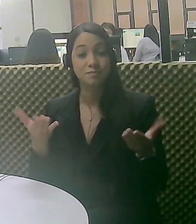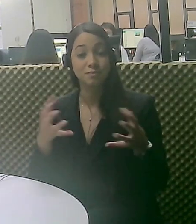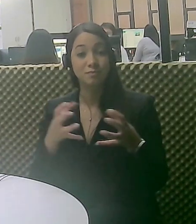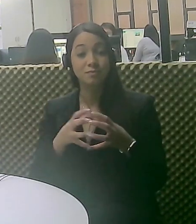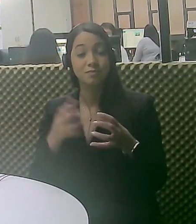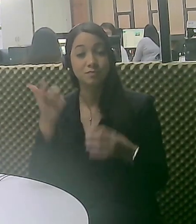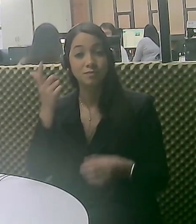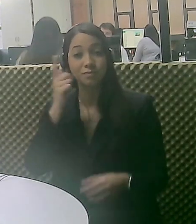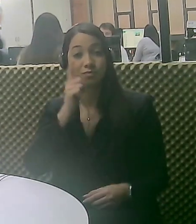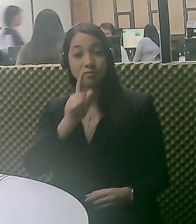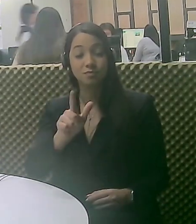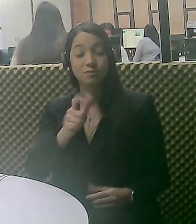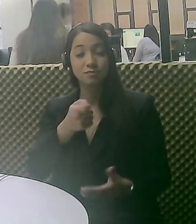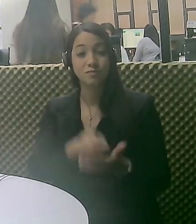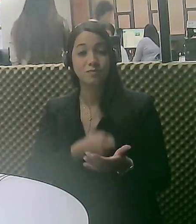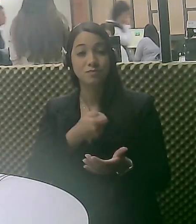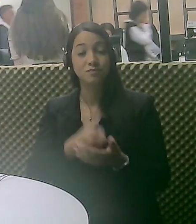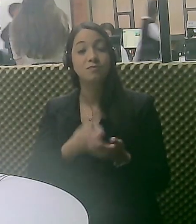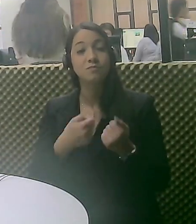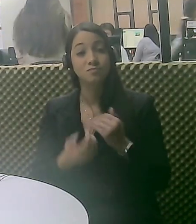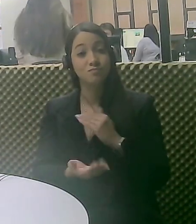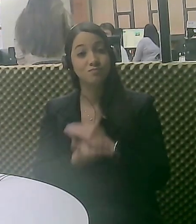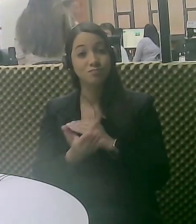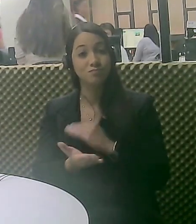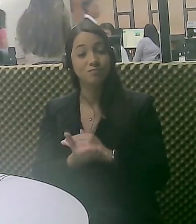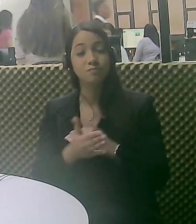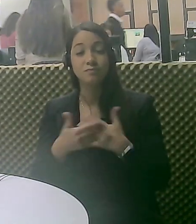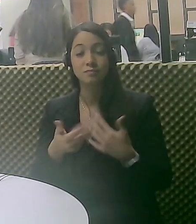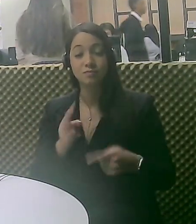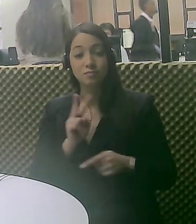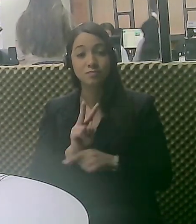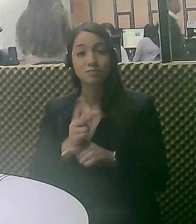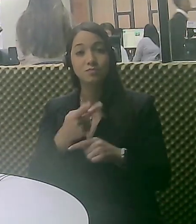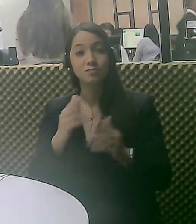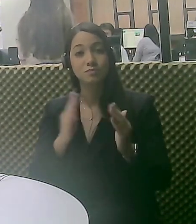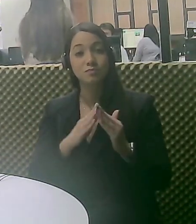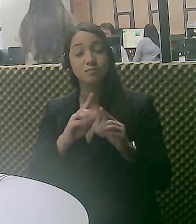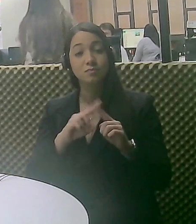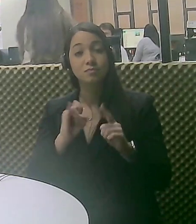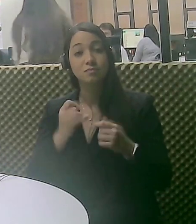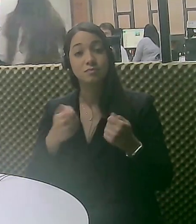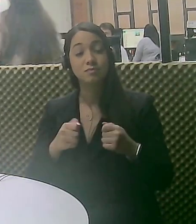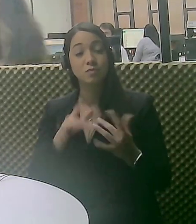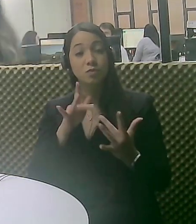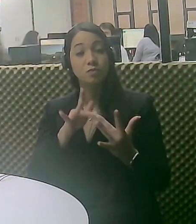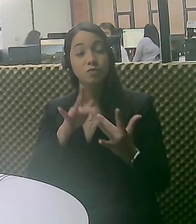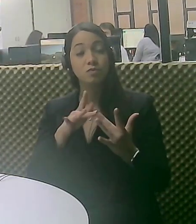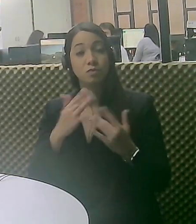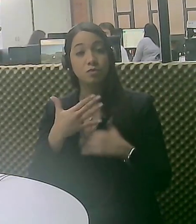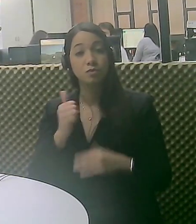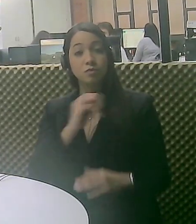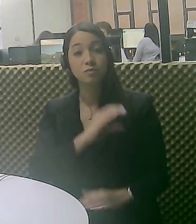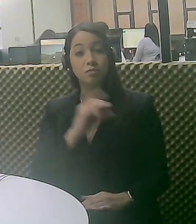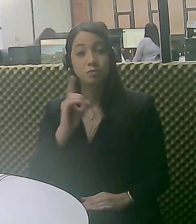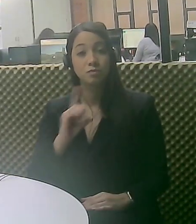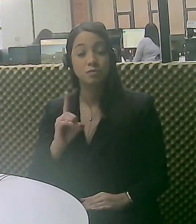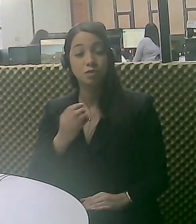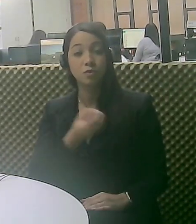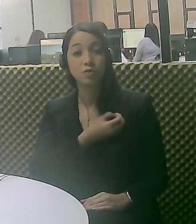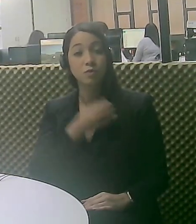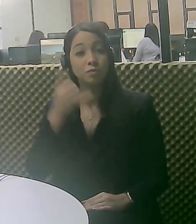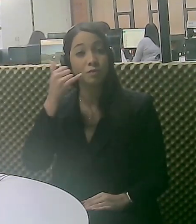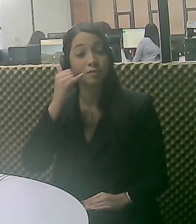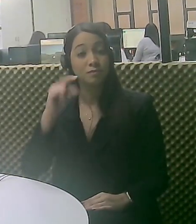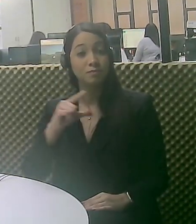sair vitoriosa nesse combate, a gente precisa da sua ajuda. Então cuida bem do seu quintal, mas se precisar, pode entrar em contato com a CCZ nesse número de telefone